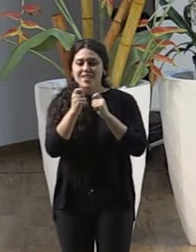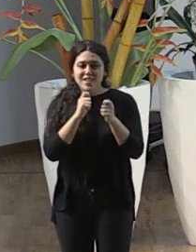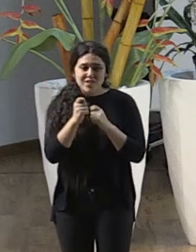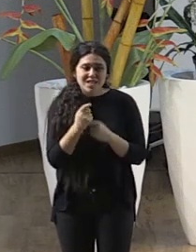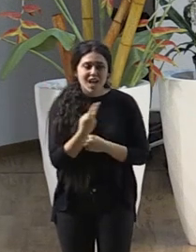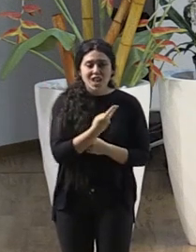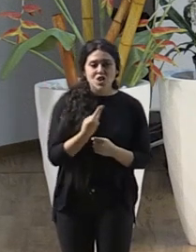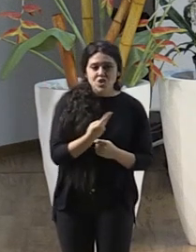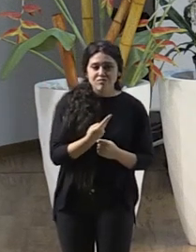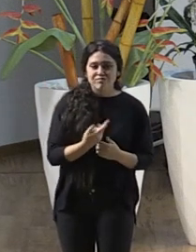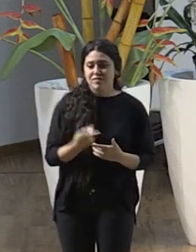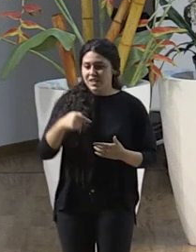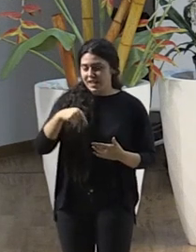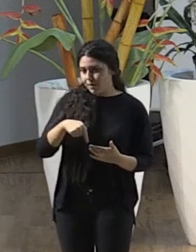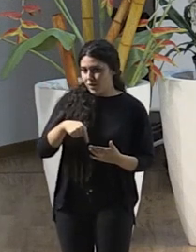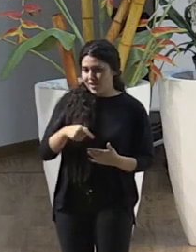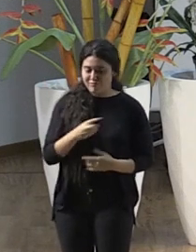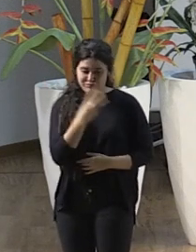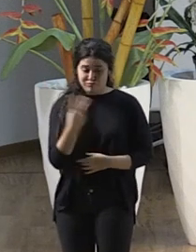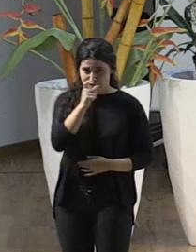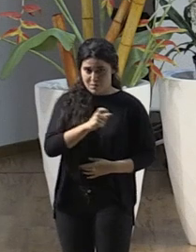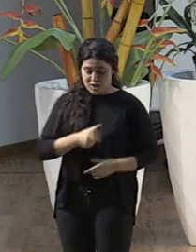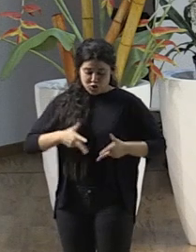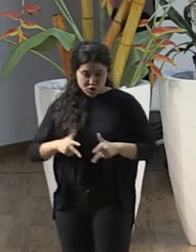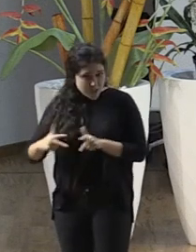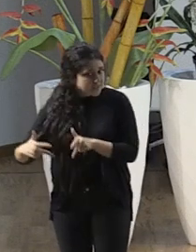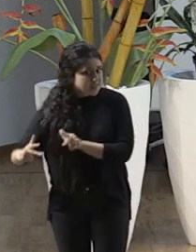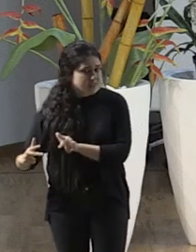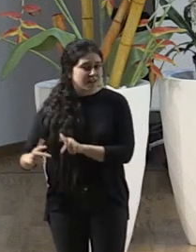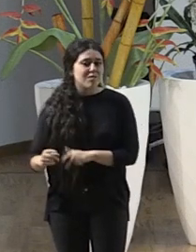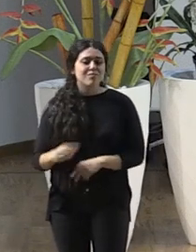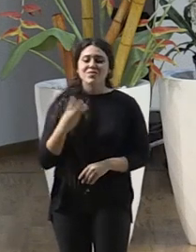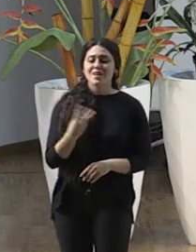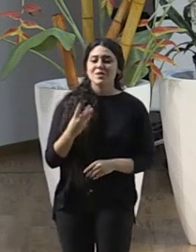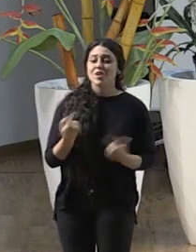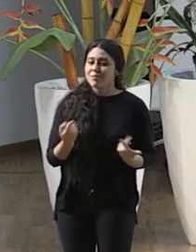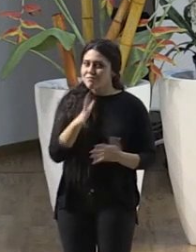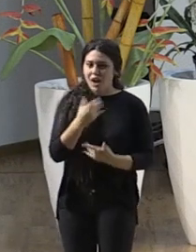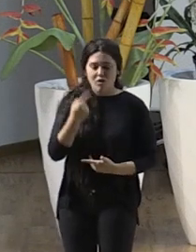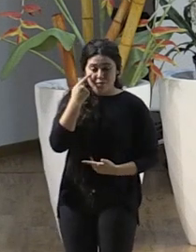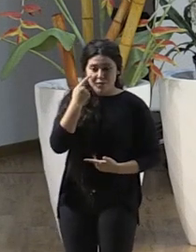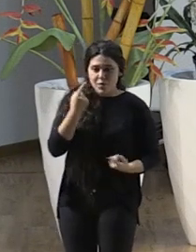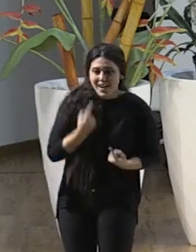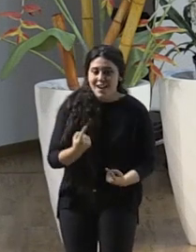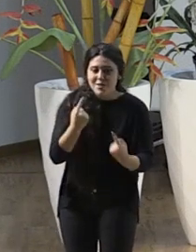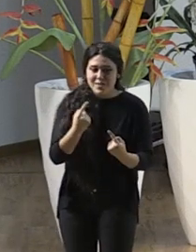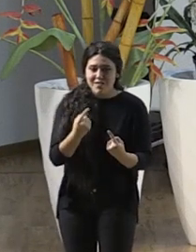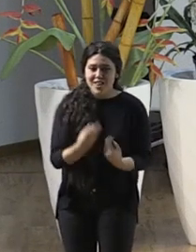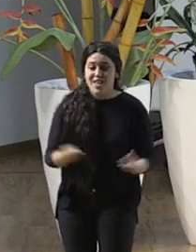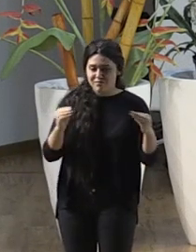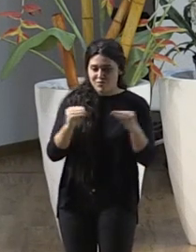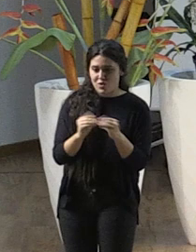dos, aunque en realidad aquí estamos tres personas. Tres personas que es la primera vez que coincidimos los tres en el